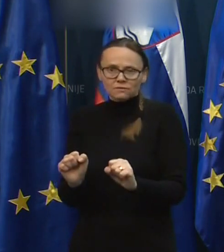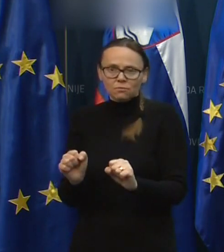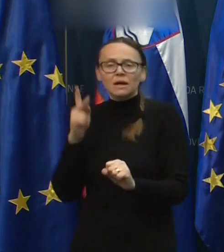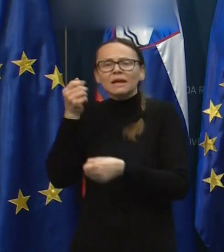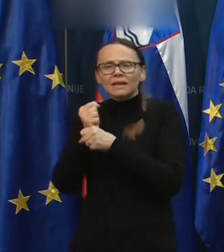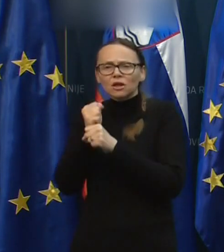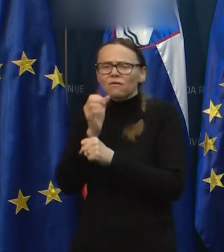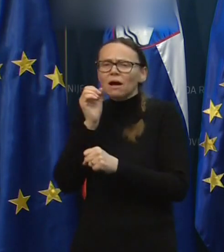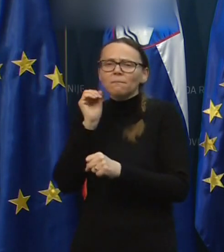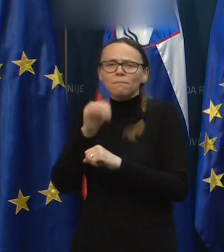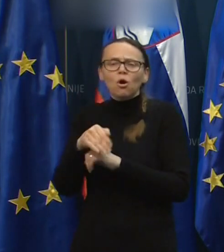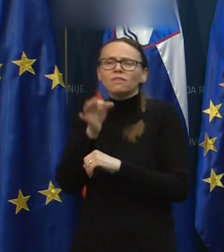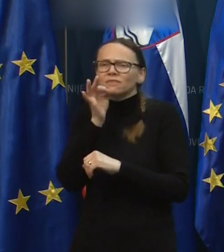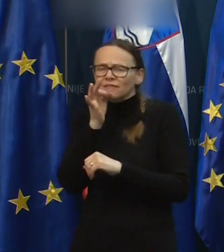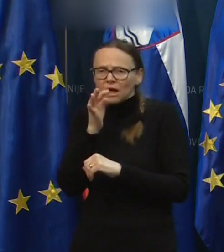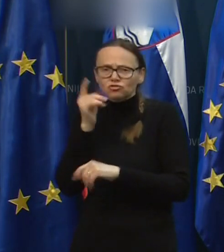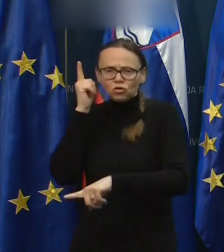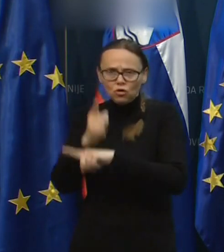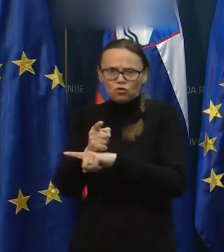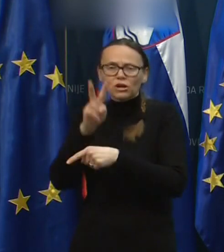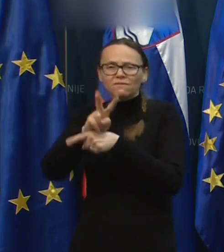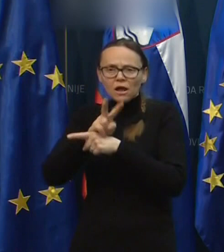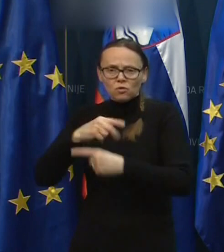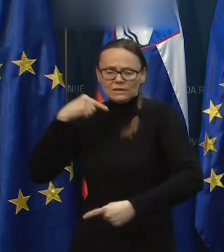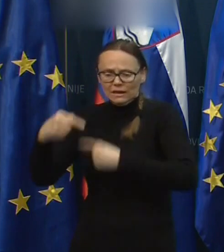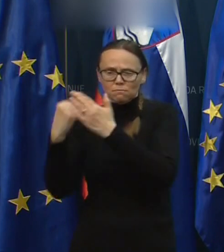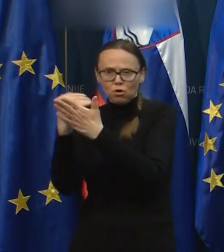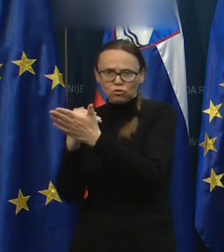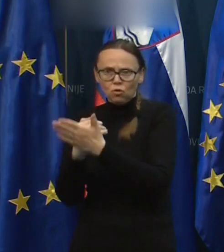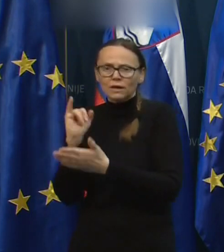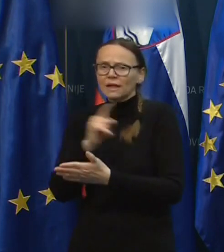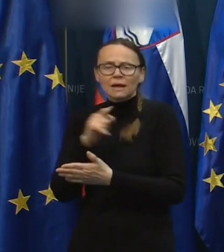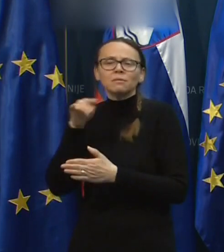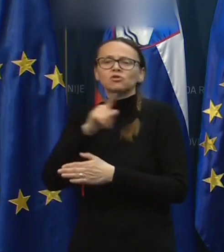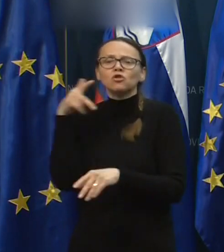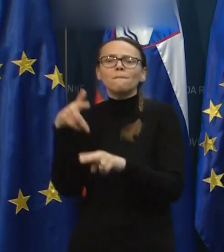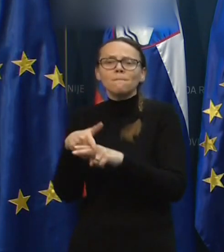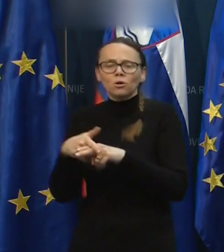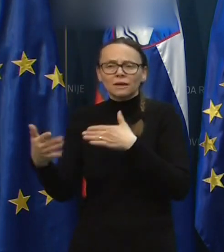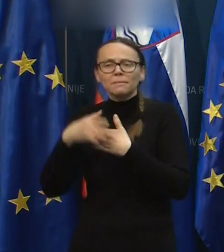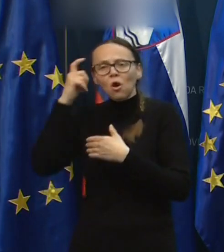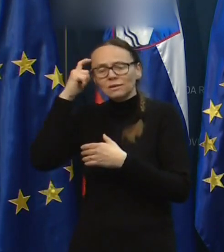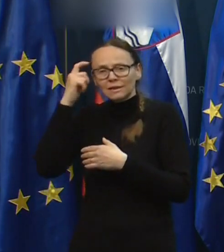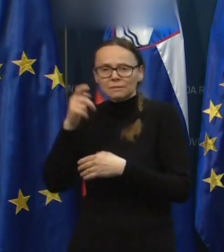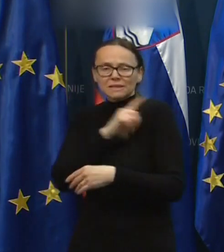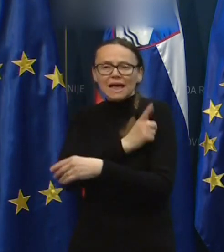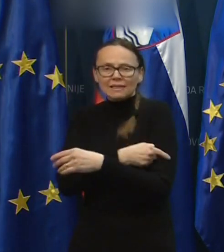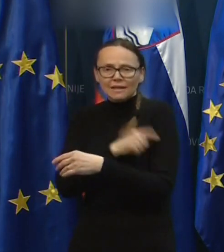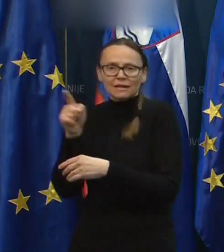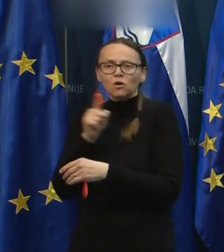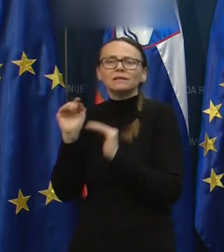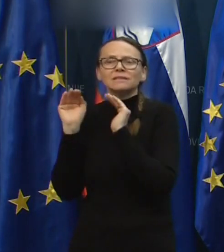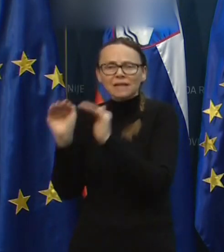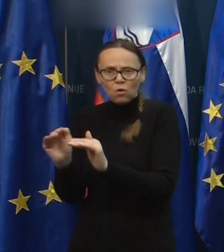po natančno določenih varnostnih protokolih, da ne bi prišlo do kakšnihkoli motenj pri oskrbi z energijo. In